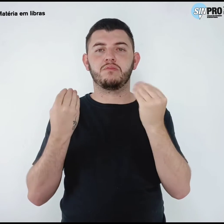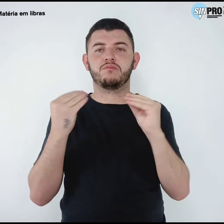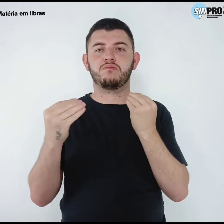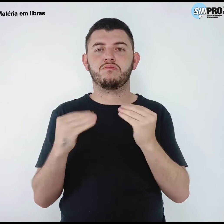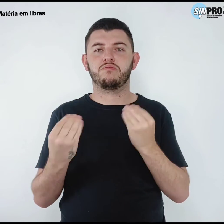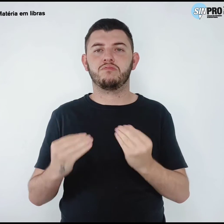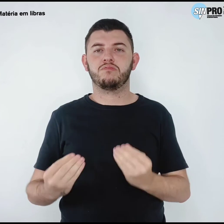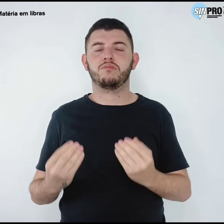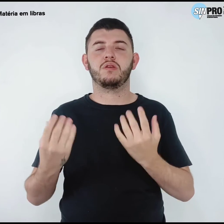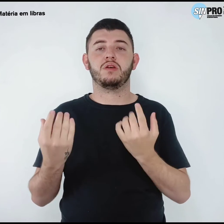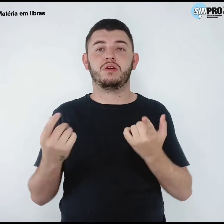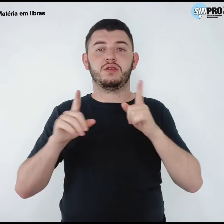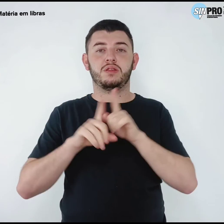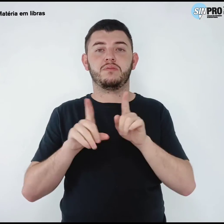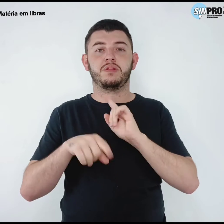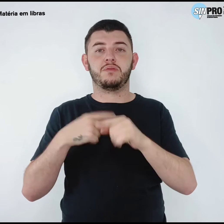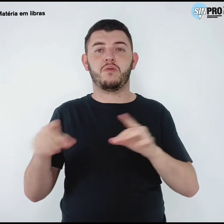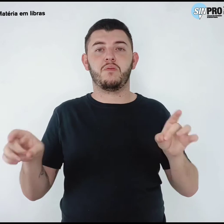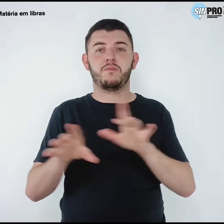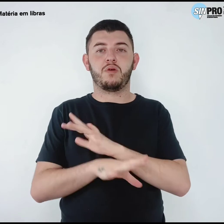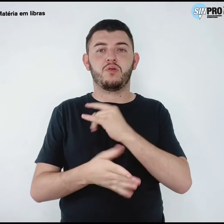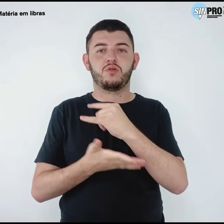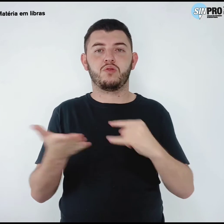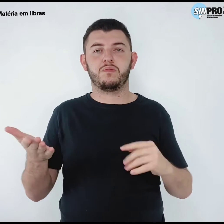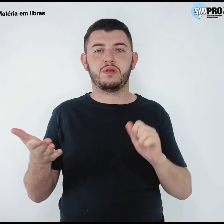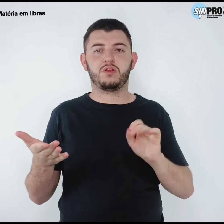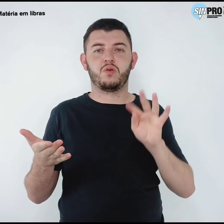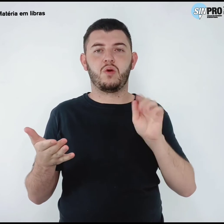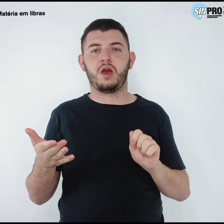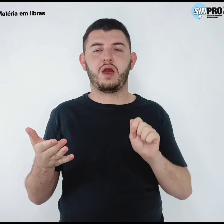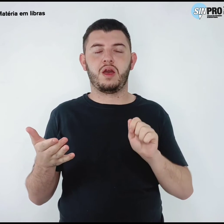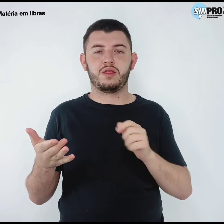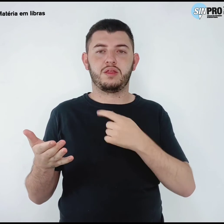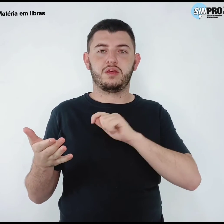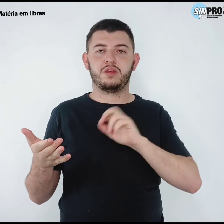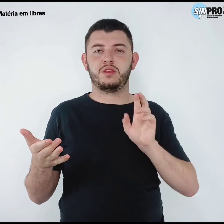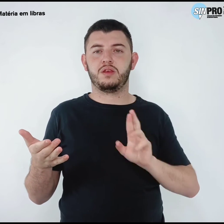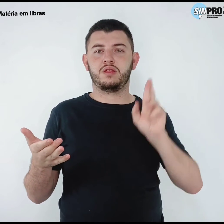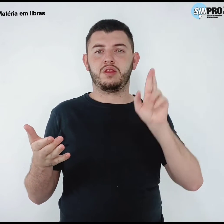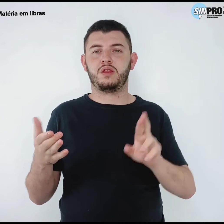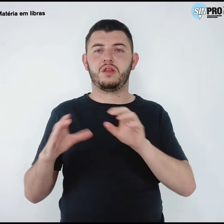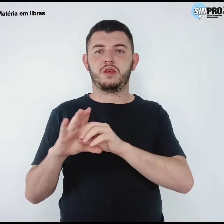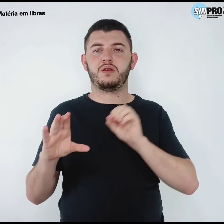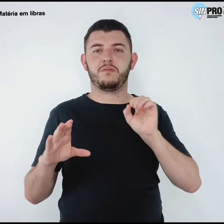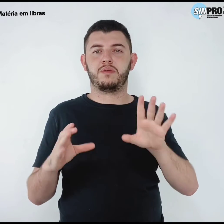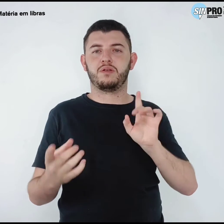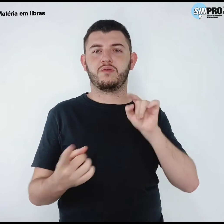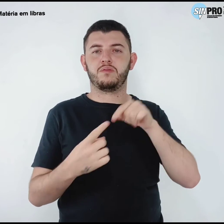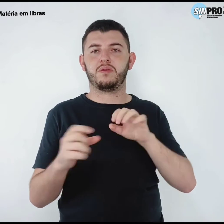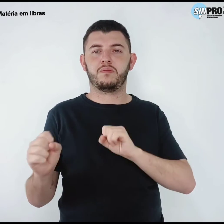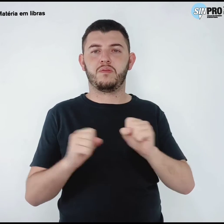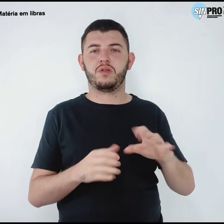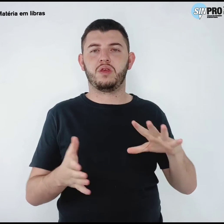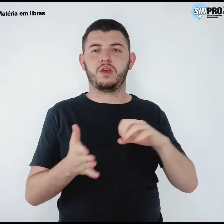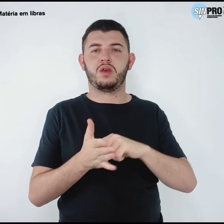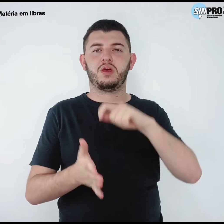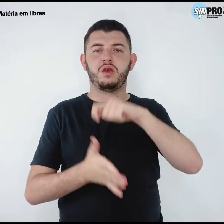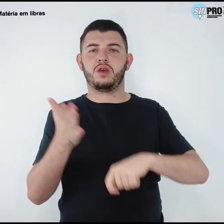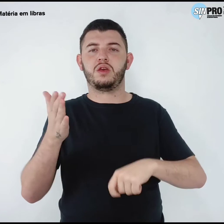branco e fazer o envio da ata de delegado sindical para registro e controle